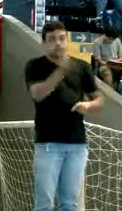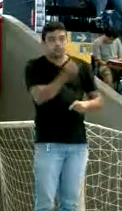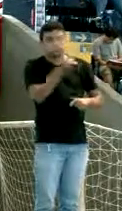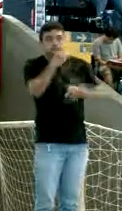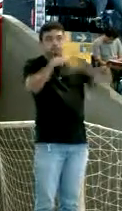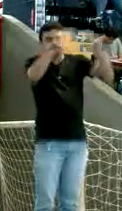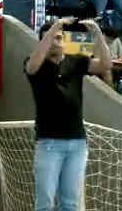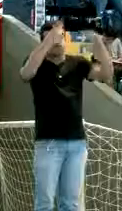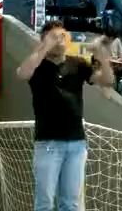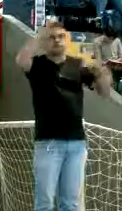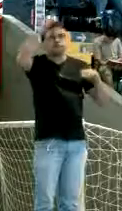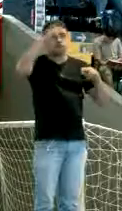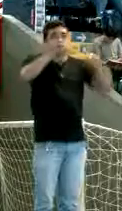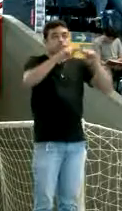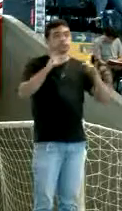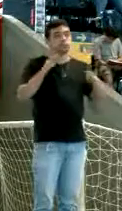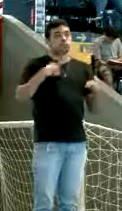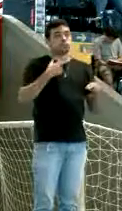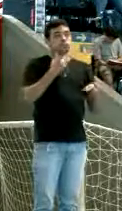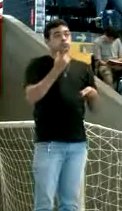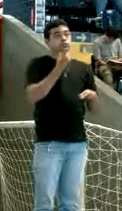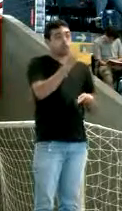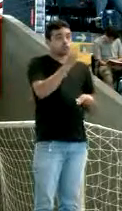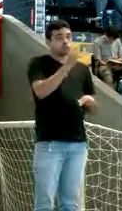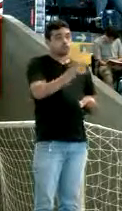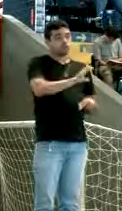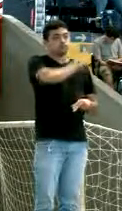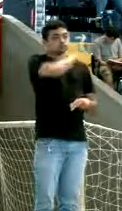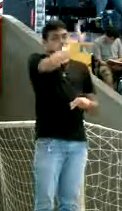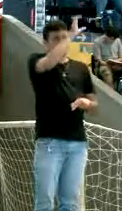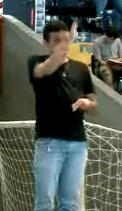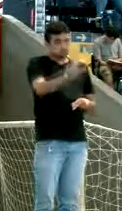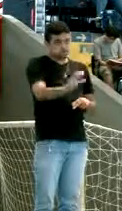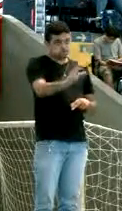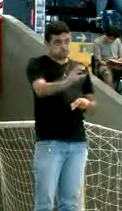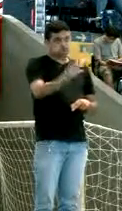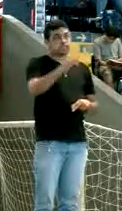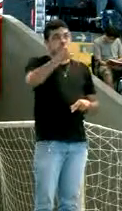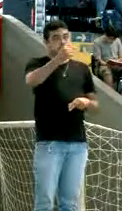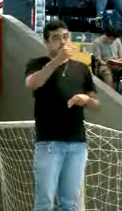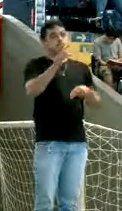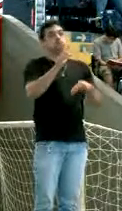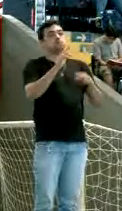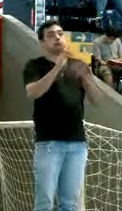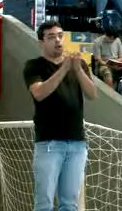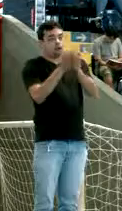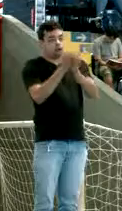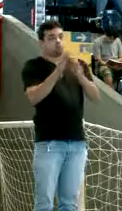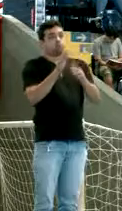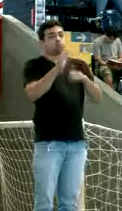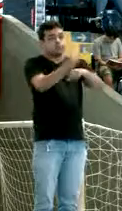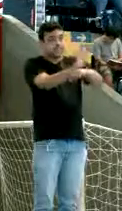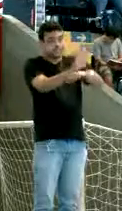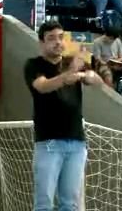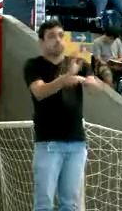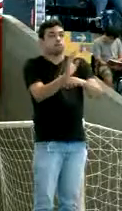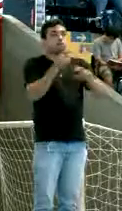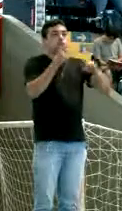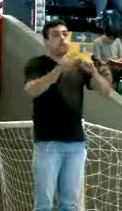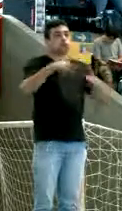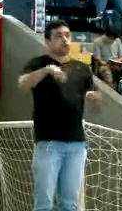desenvolvido. E ele investe todo o seu patrimônio agora nessa sétima arte, no cinema. O cinema que